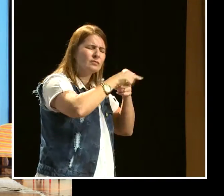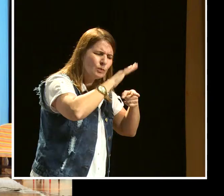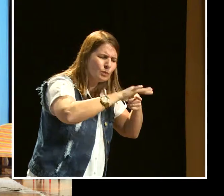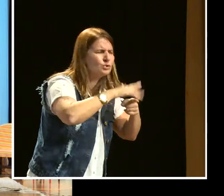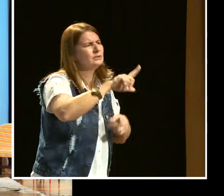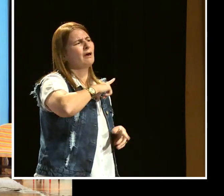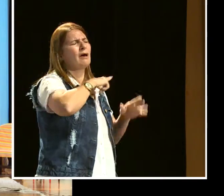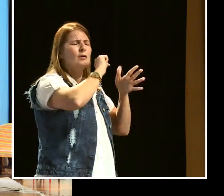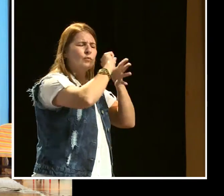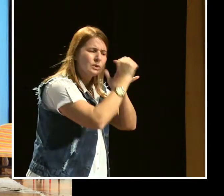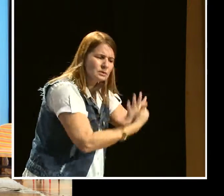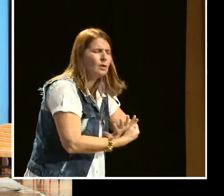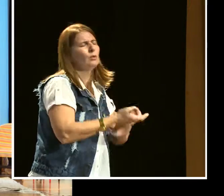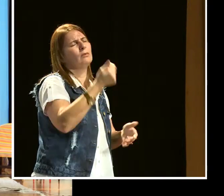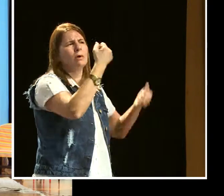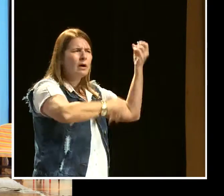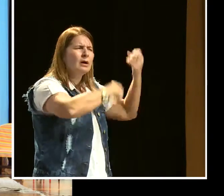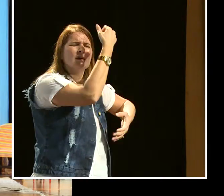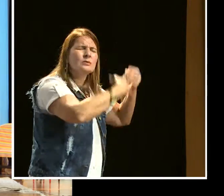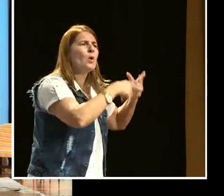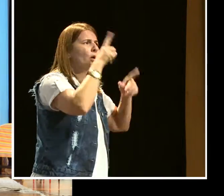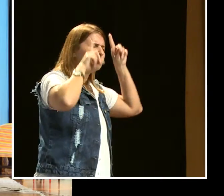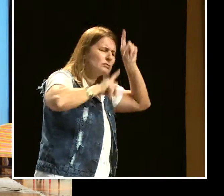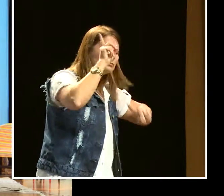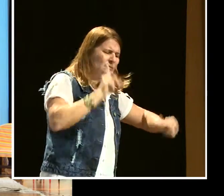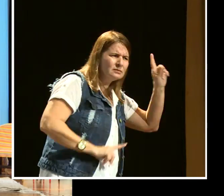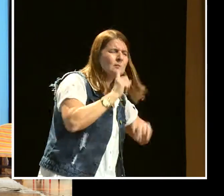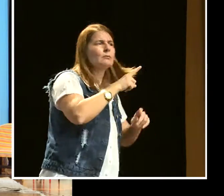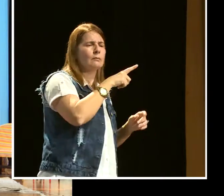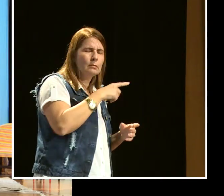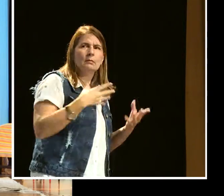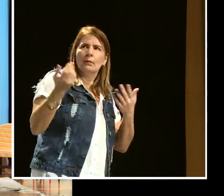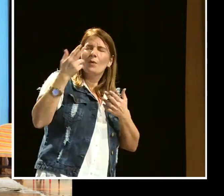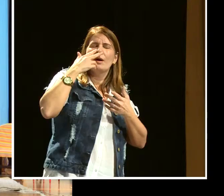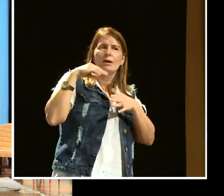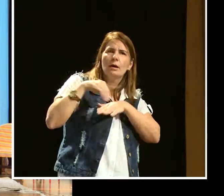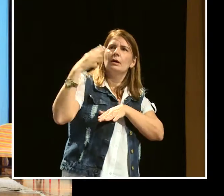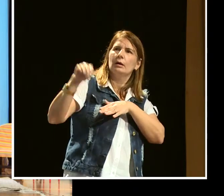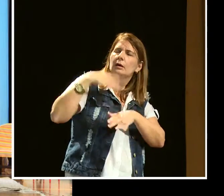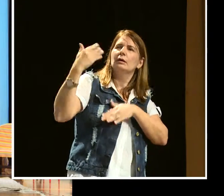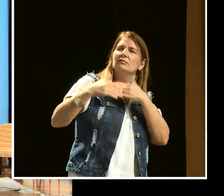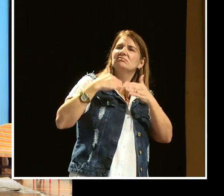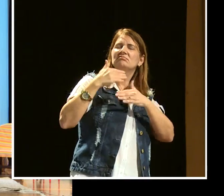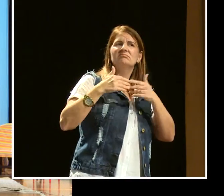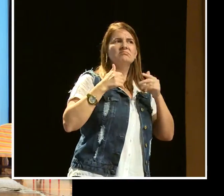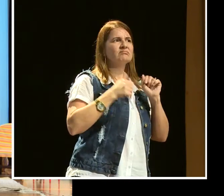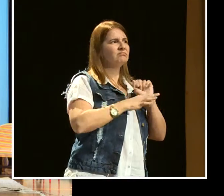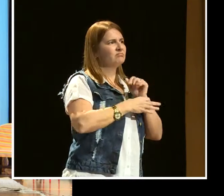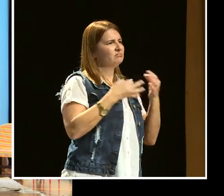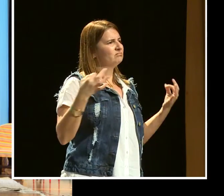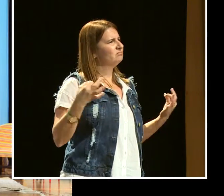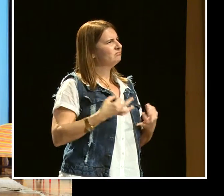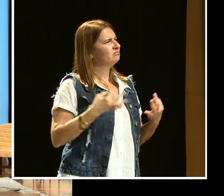Então, nós trabalhamos insistentemente a fonologia, a configuração, as expressões faciais, corporais, que precisam